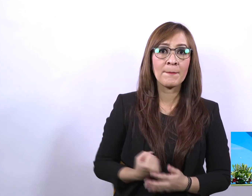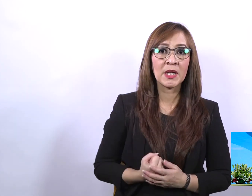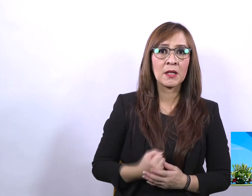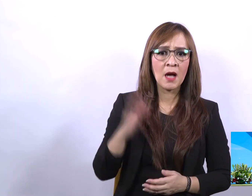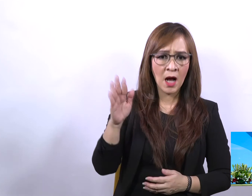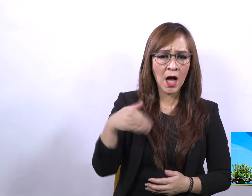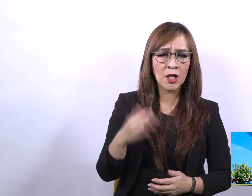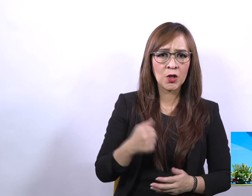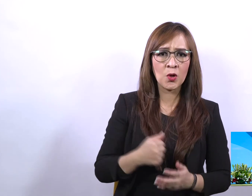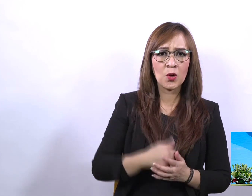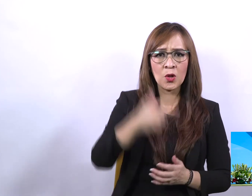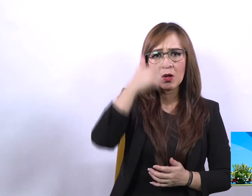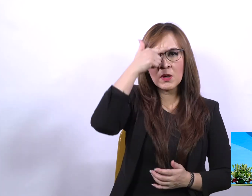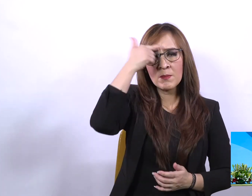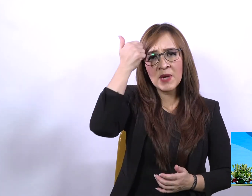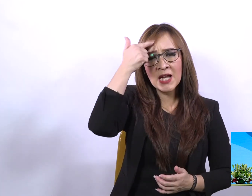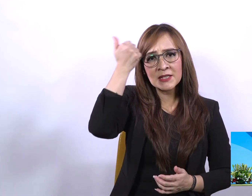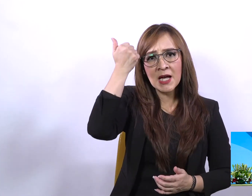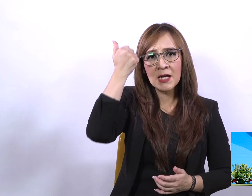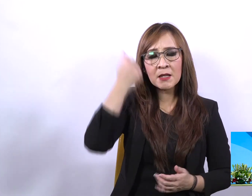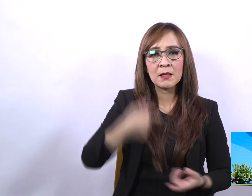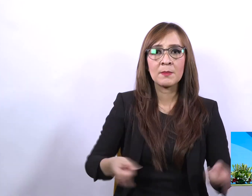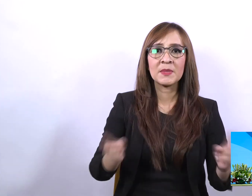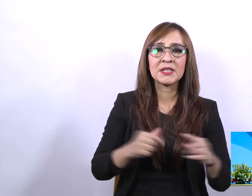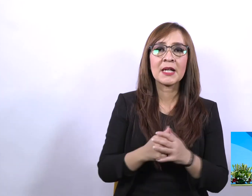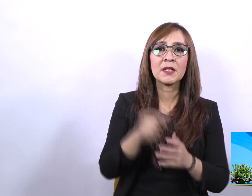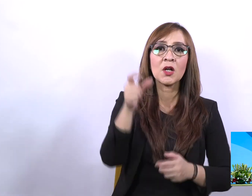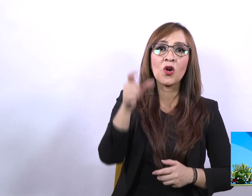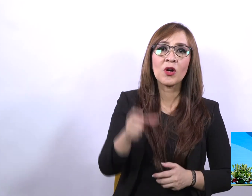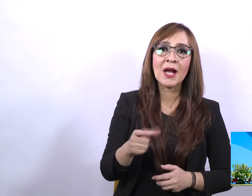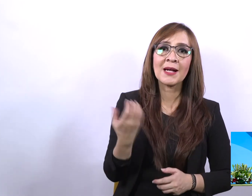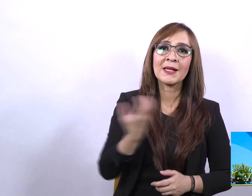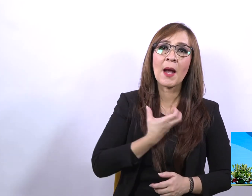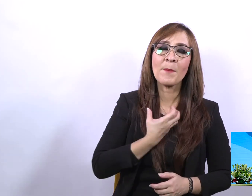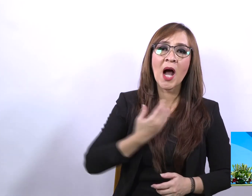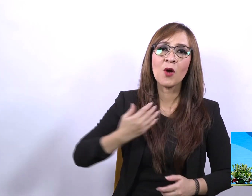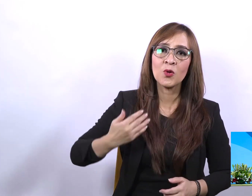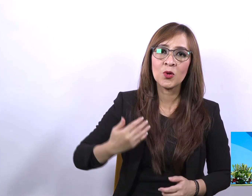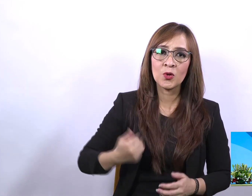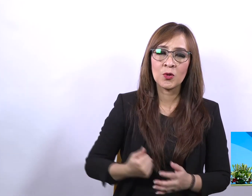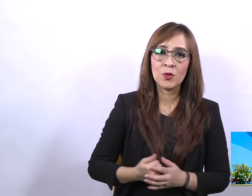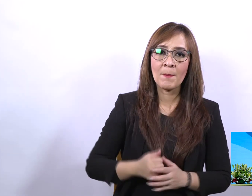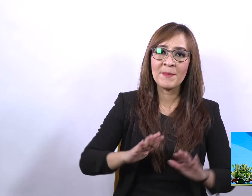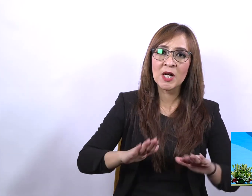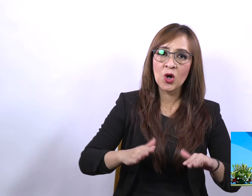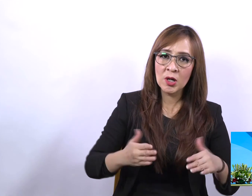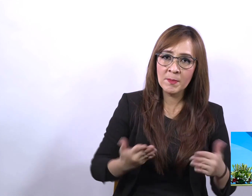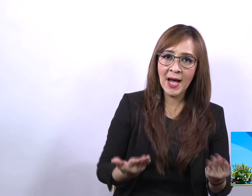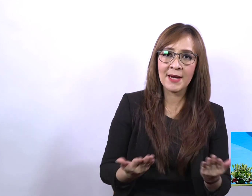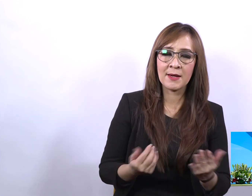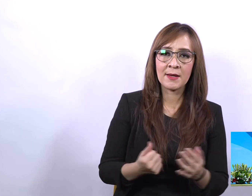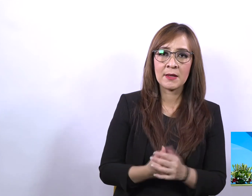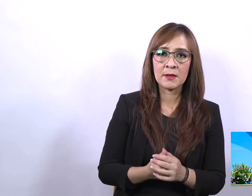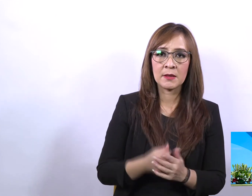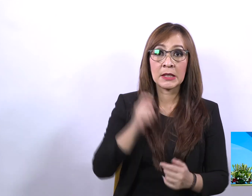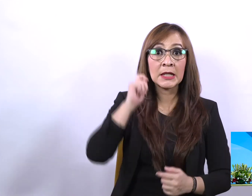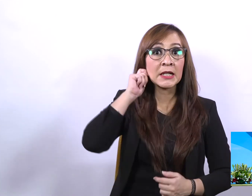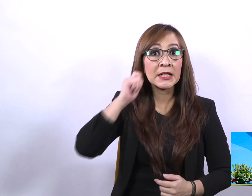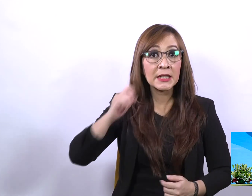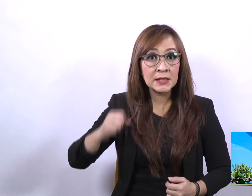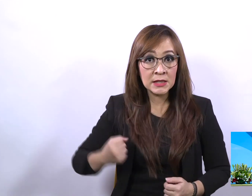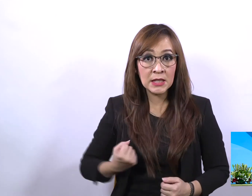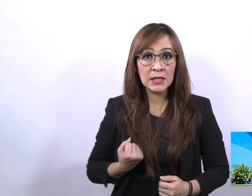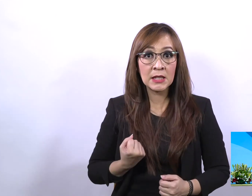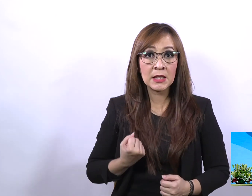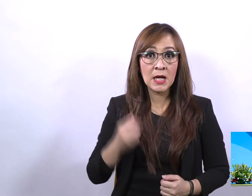berkorban dan memberi menjadi orang-orang yang mentalnya memberi istri-istri marysia berkorban engkau berkorban Kau sambil